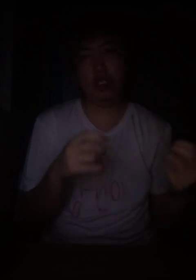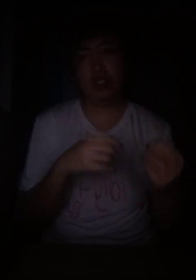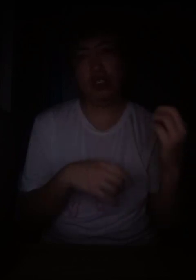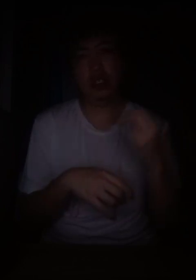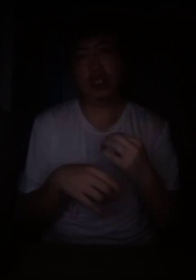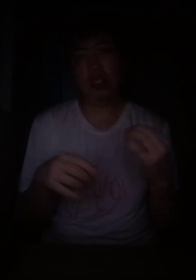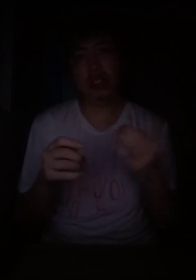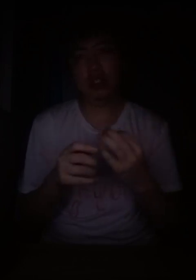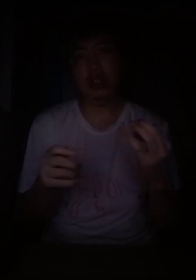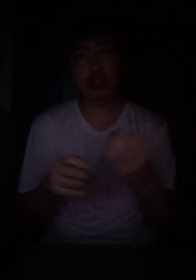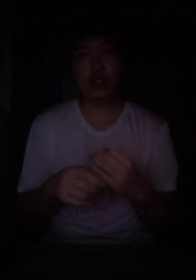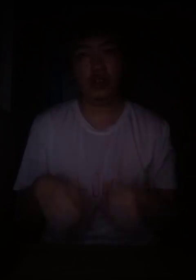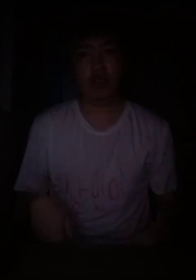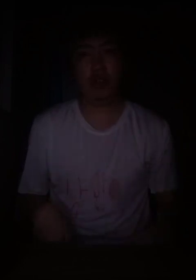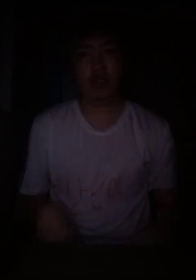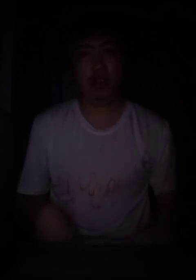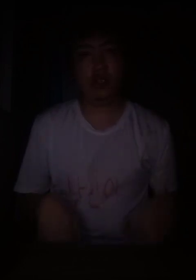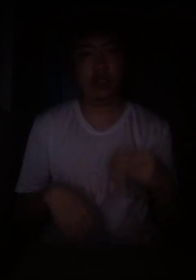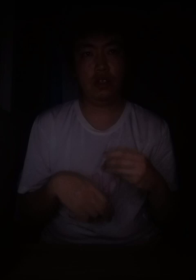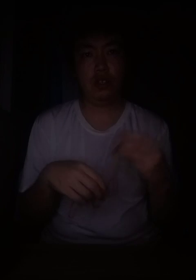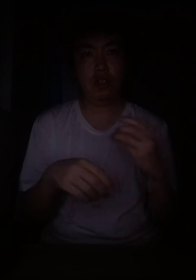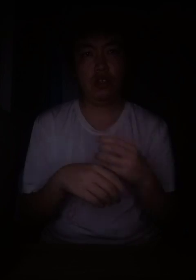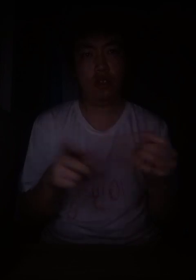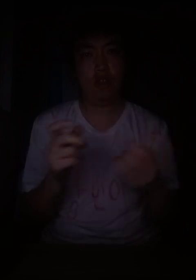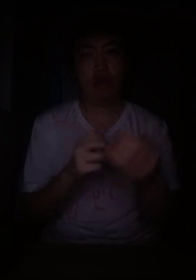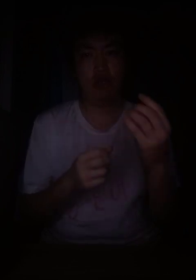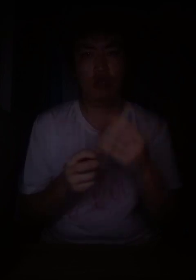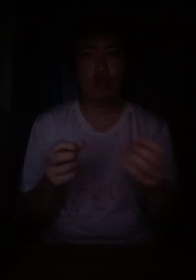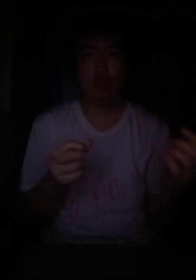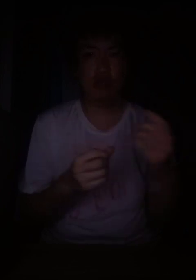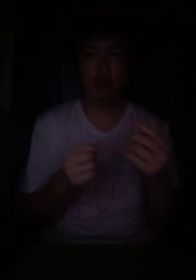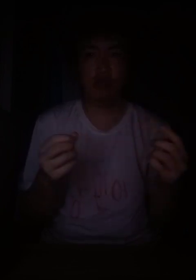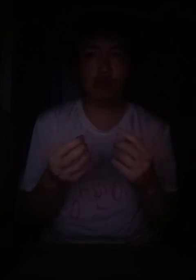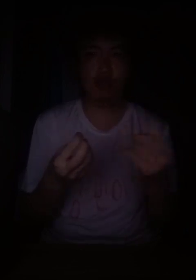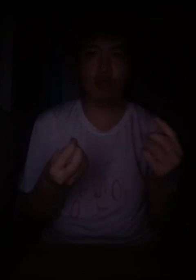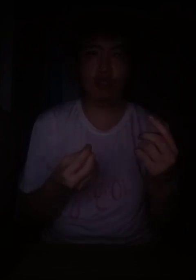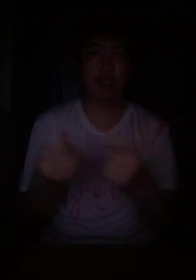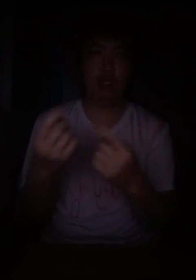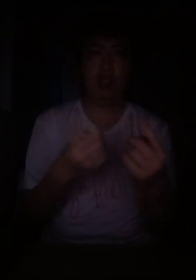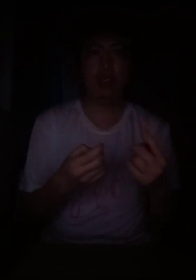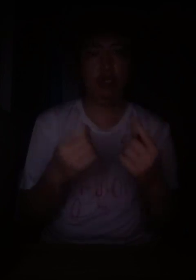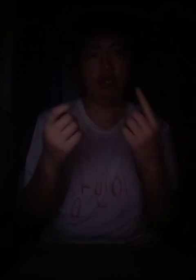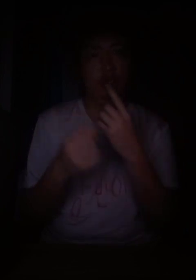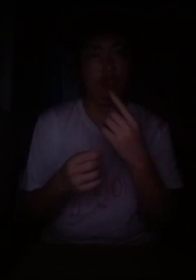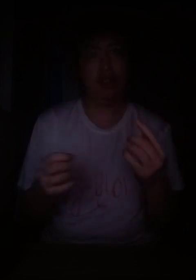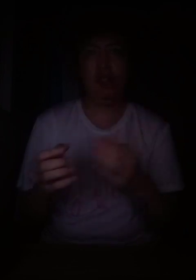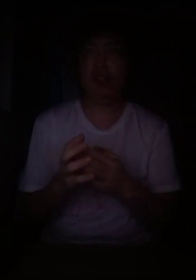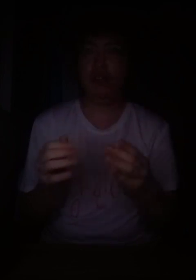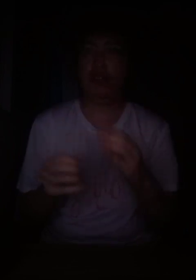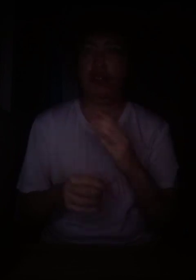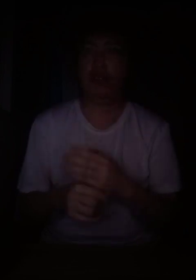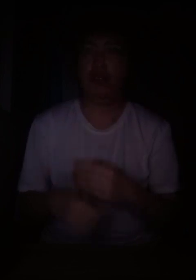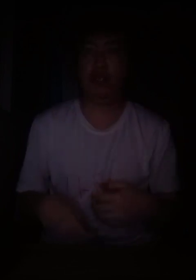상황이었는데 물이 밀려들기 시작하면 지하에서 빠져나가야 살 수 있습니다. JTBC 윤정주입니다.